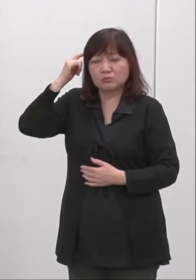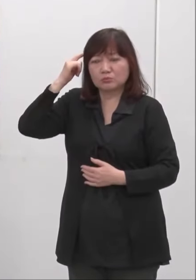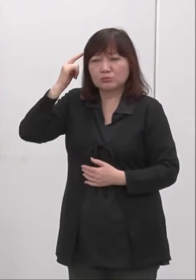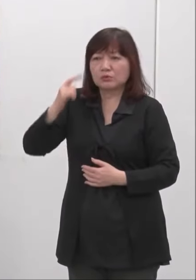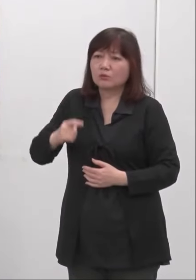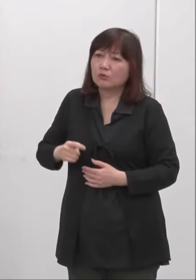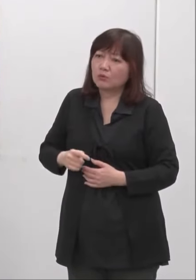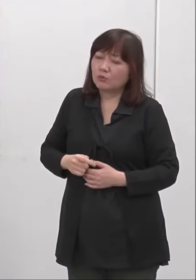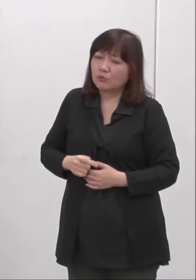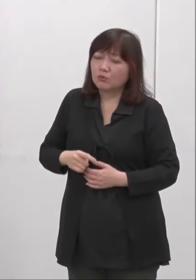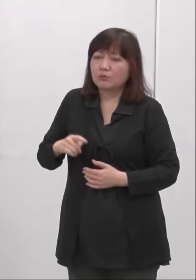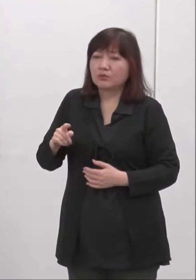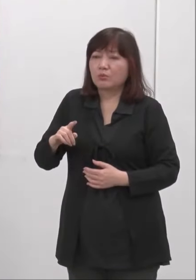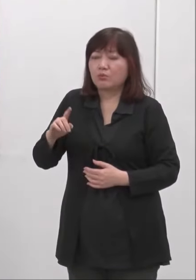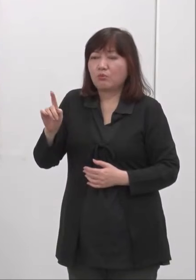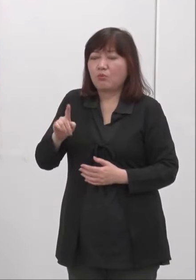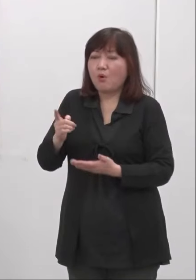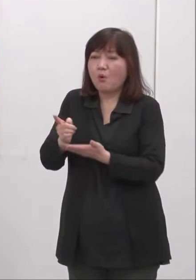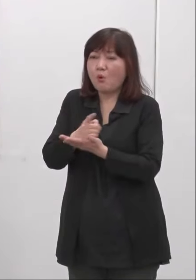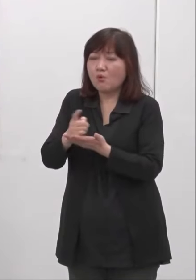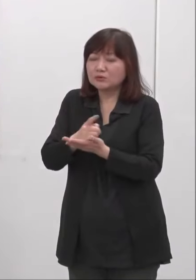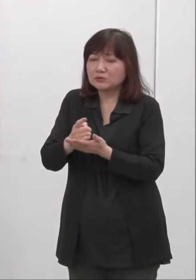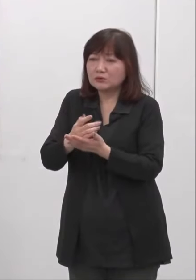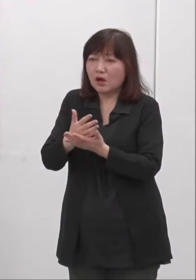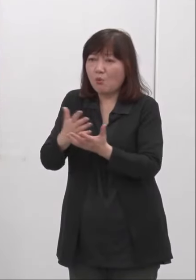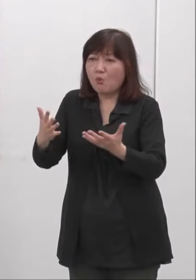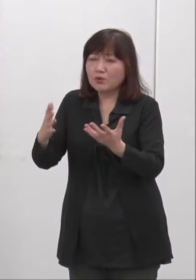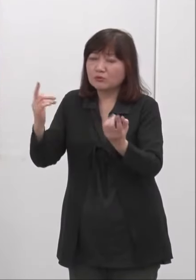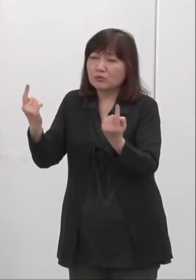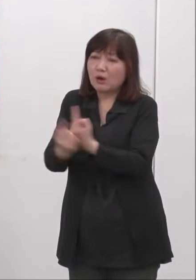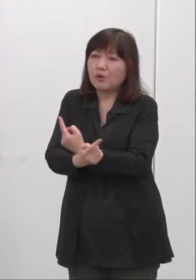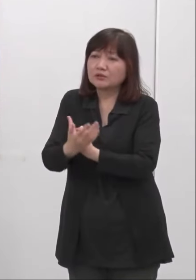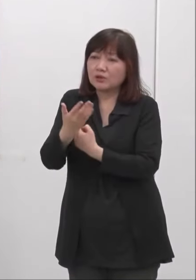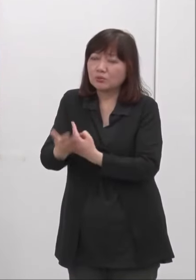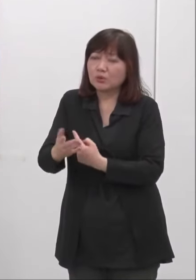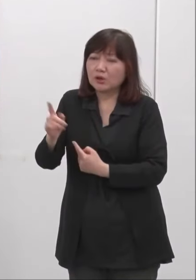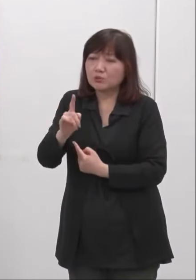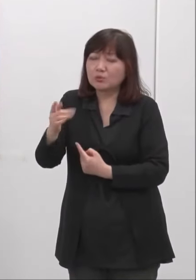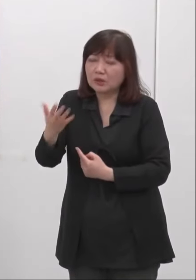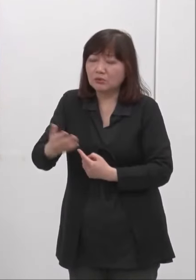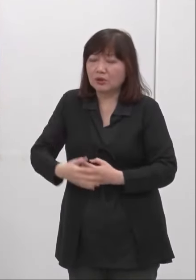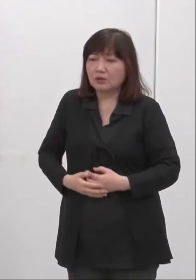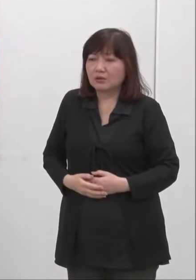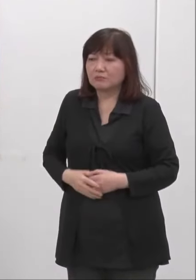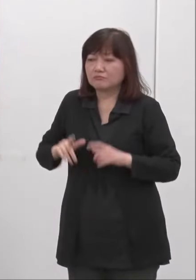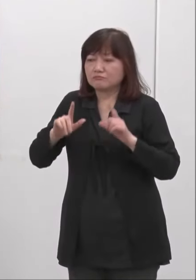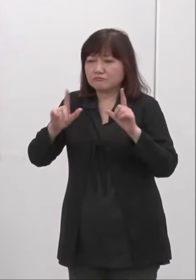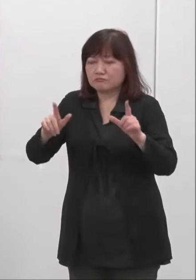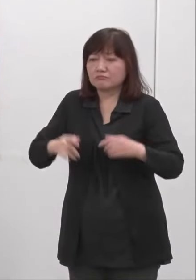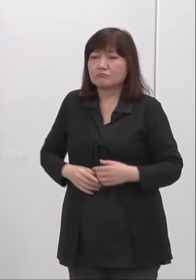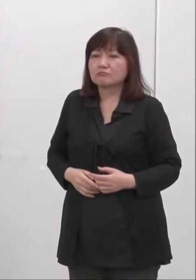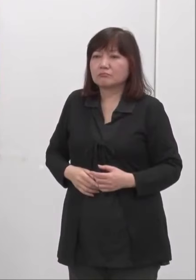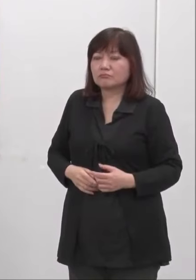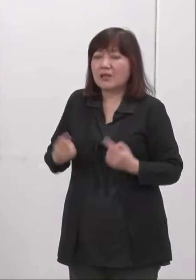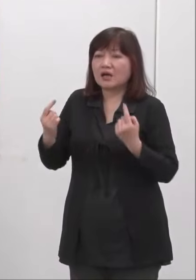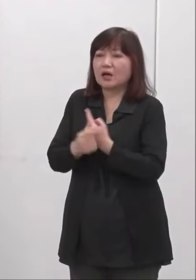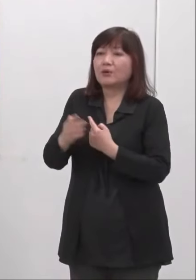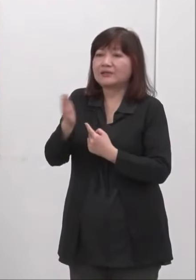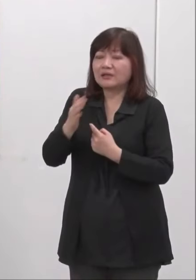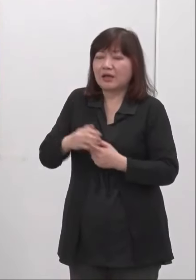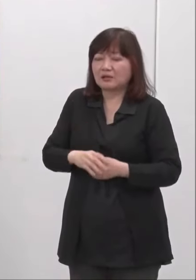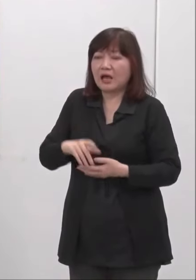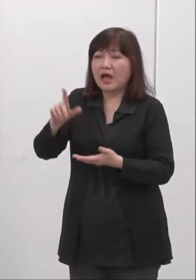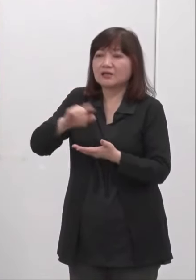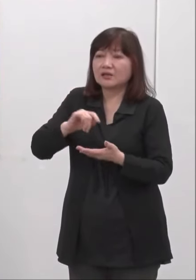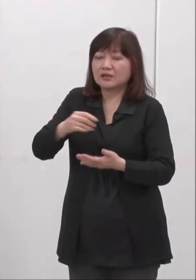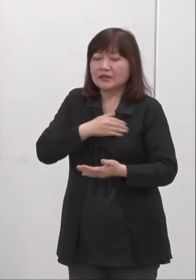大きな方針として、それは変わっているのか変わってないのかというのは、なんか把握されてますか。 変わってないという認識でした。すみません。可能な限り使っていただ